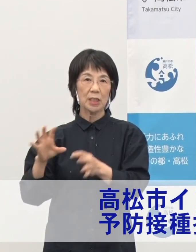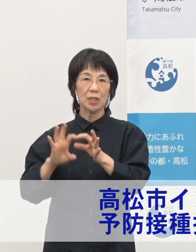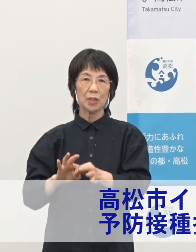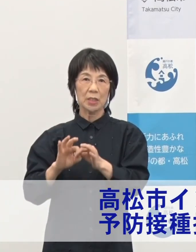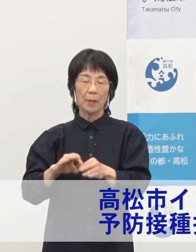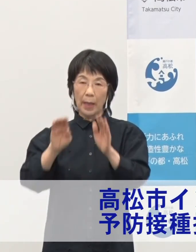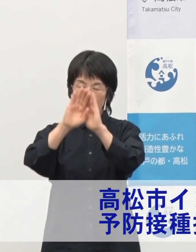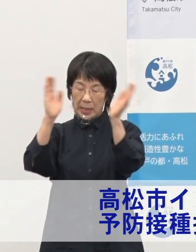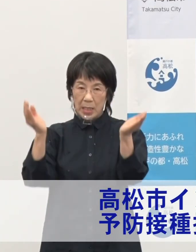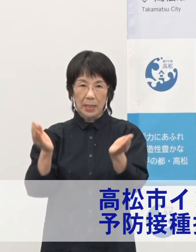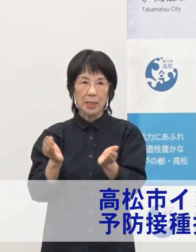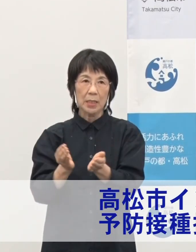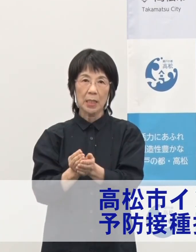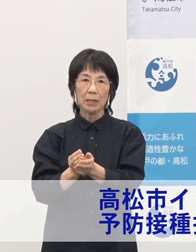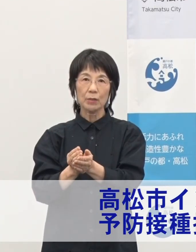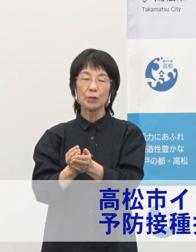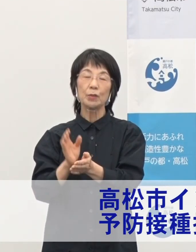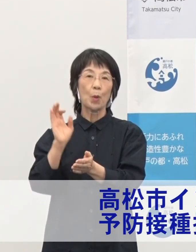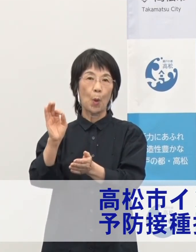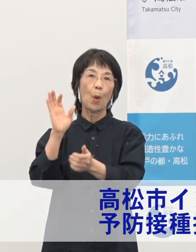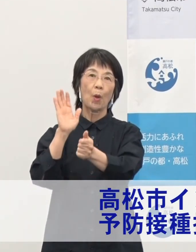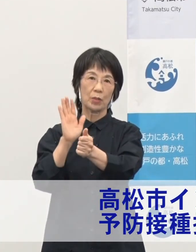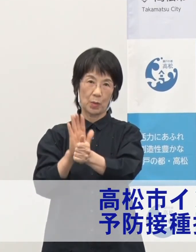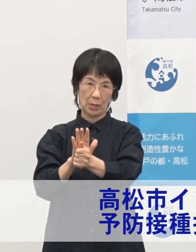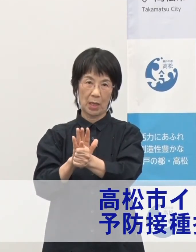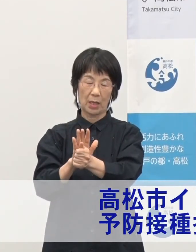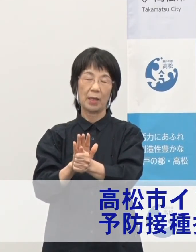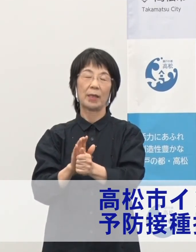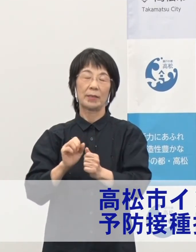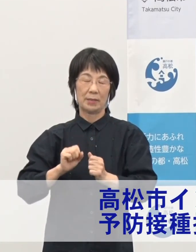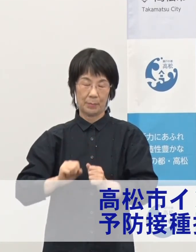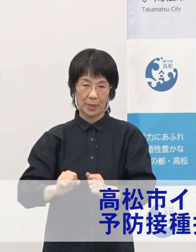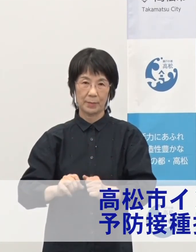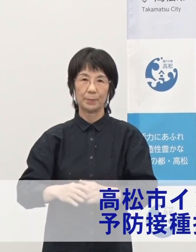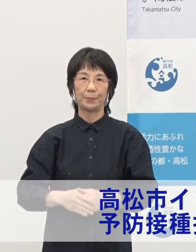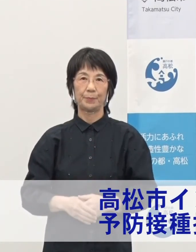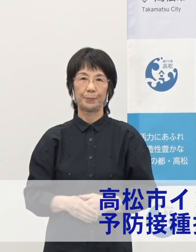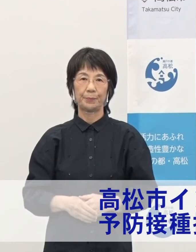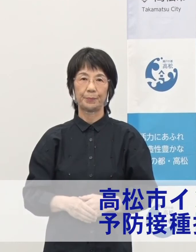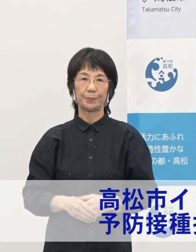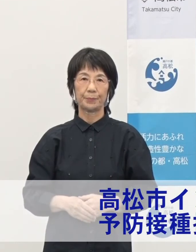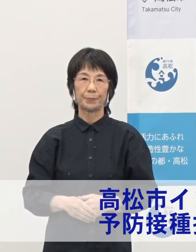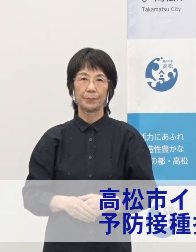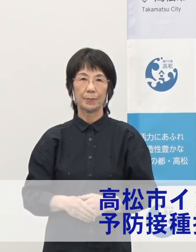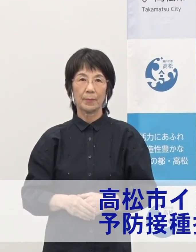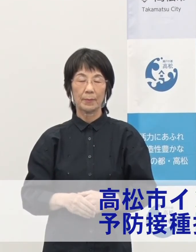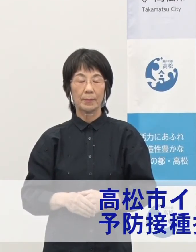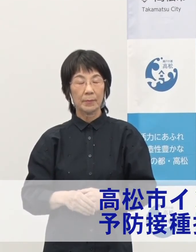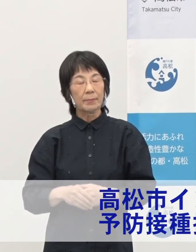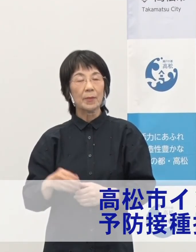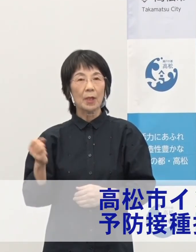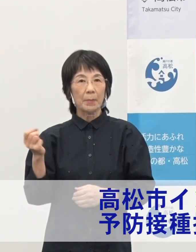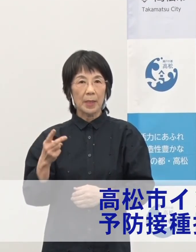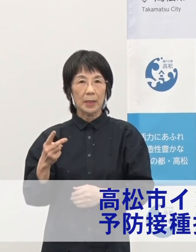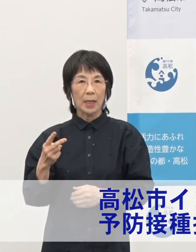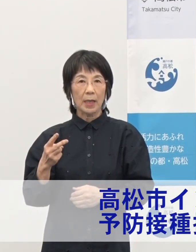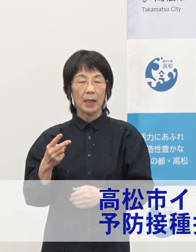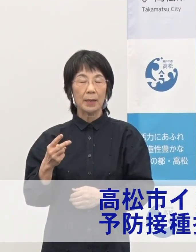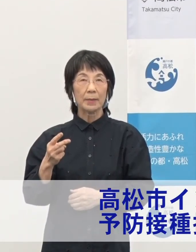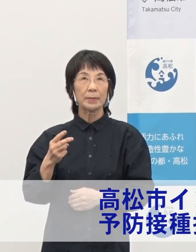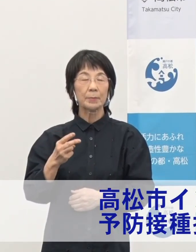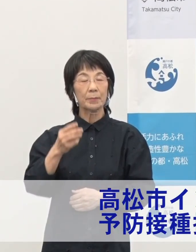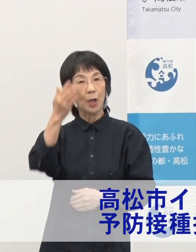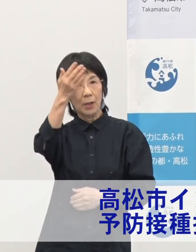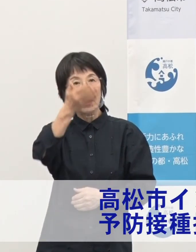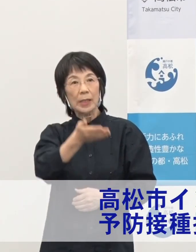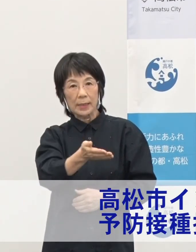全額公費の方で女性をするということに出したいと存じますそしてまたその欄の下でござい